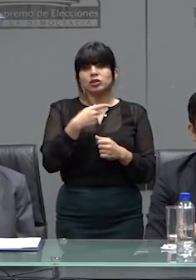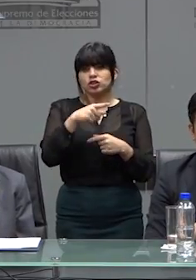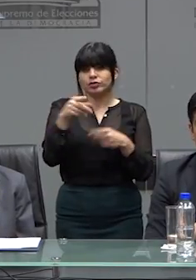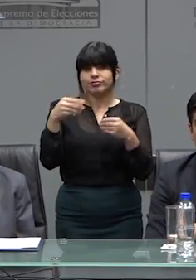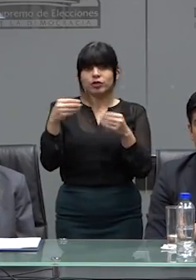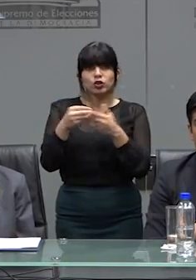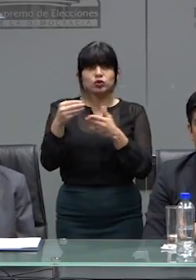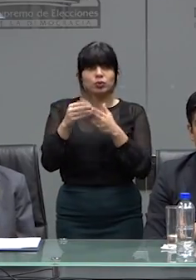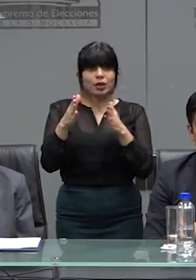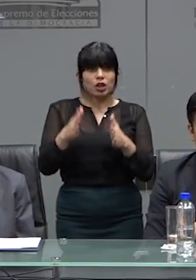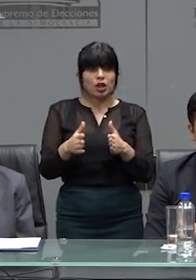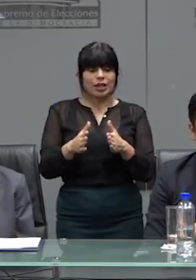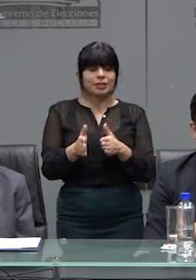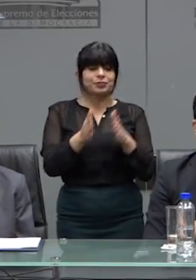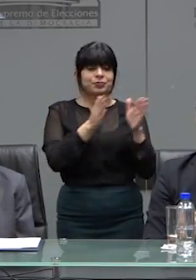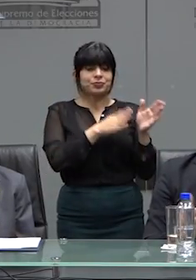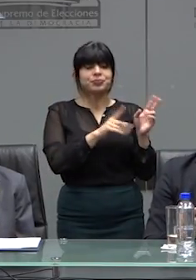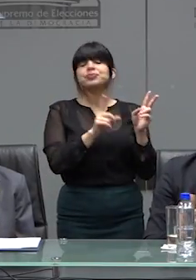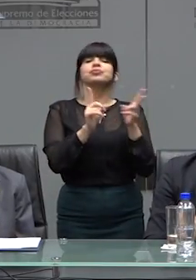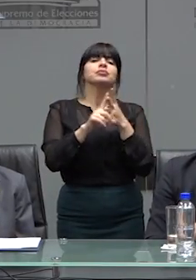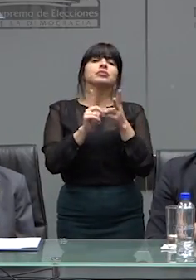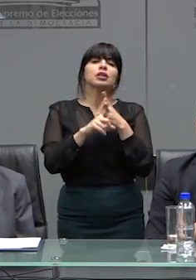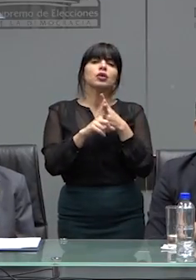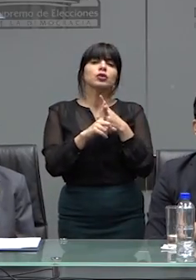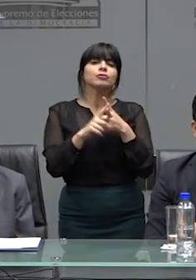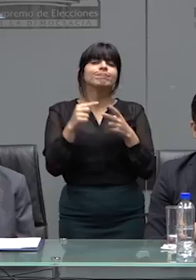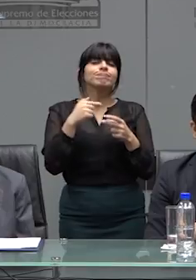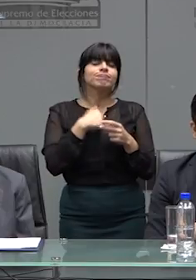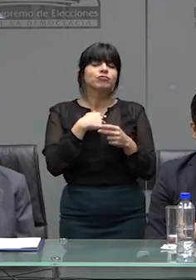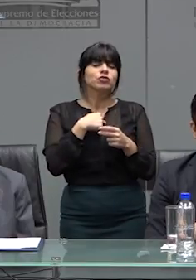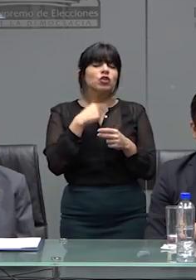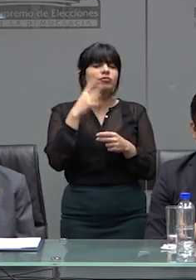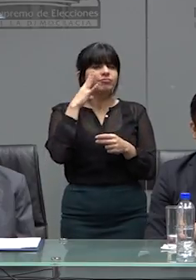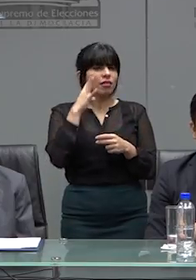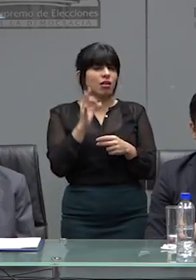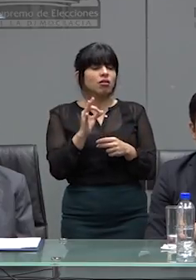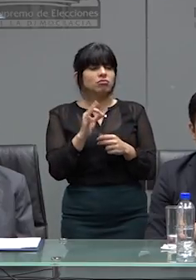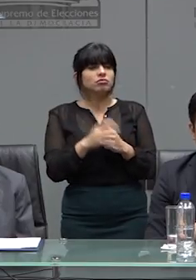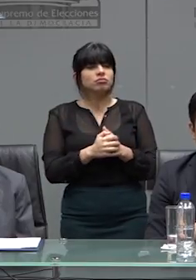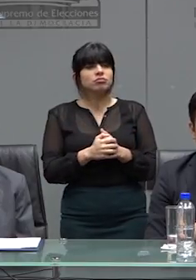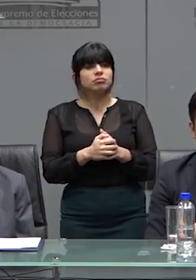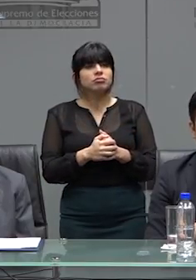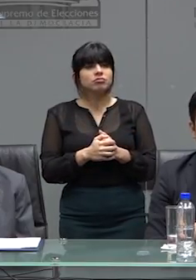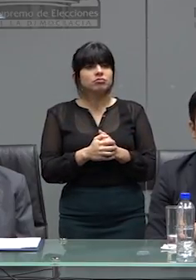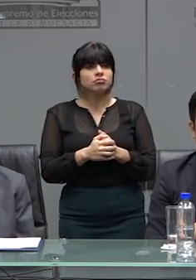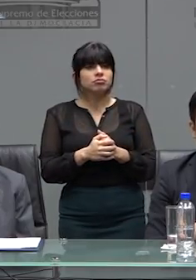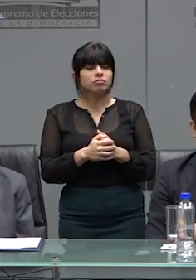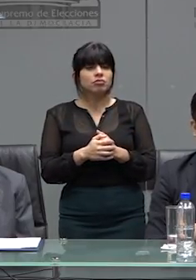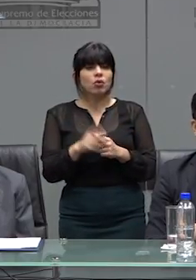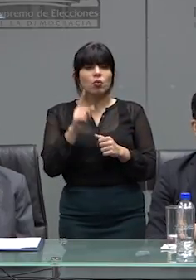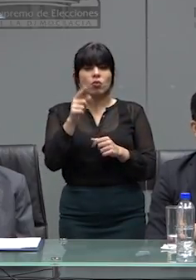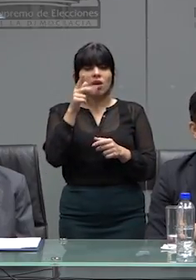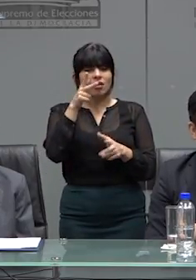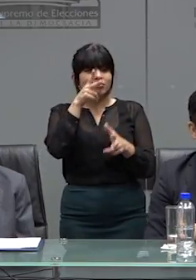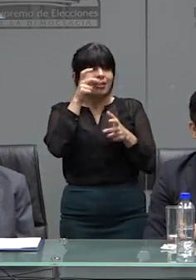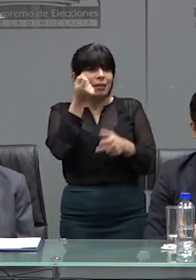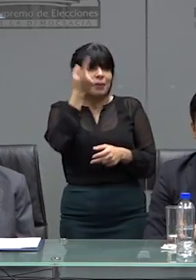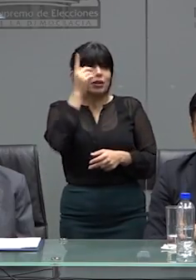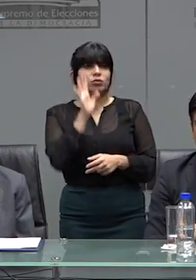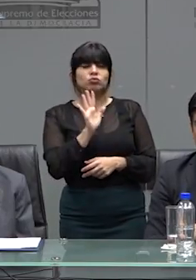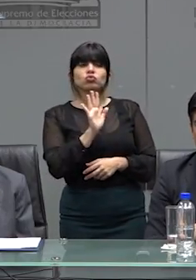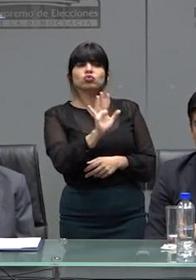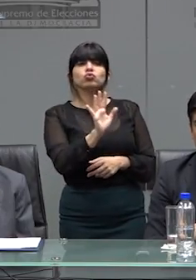consumidores. En lo segundo, estimo yo que es una aliteración o una interpretación de